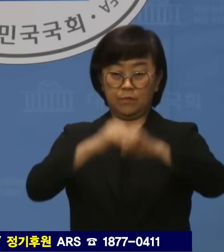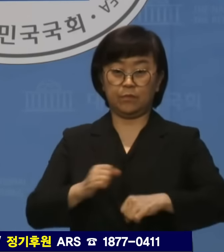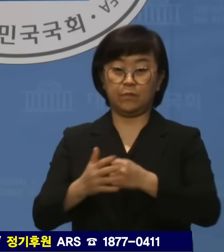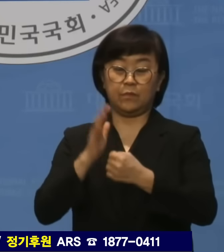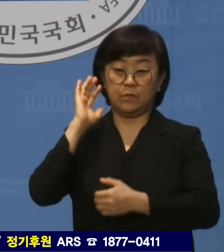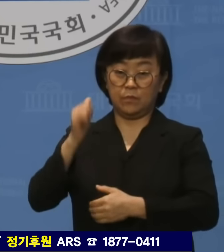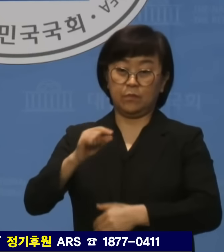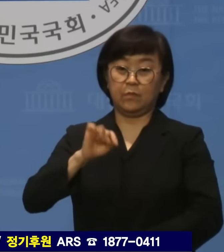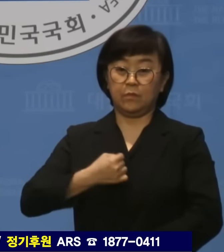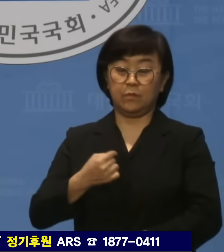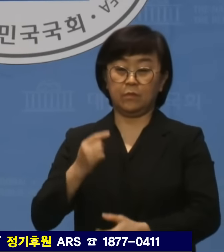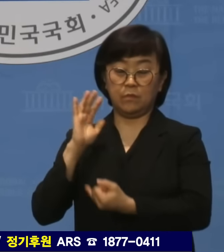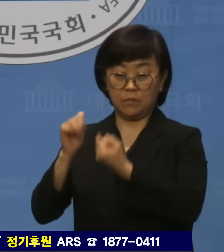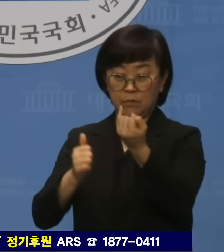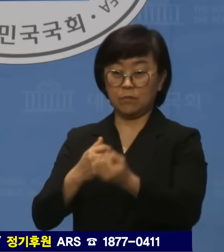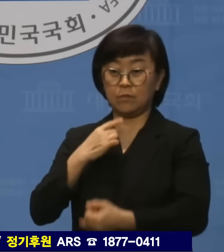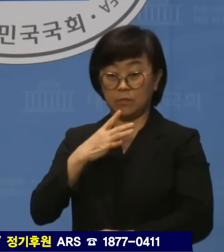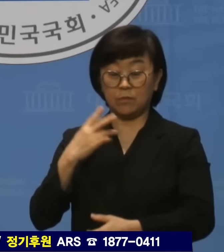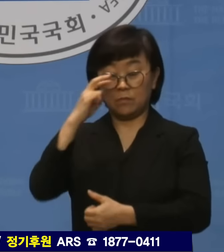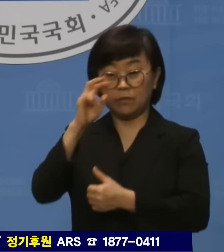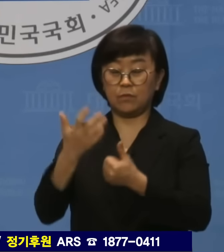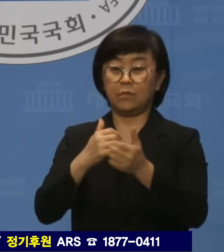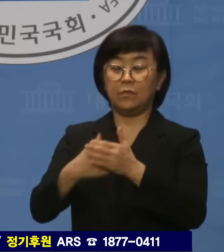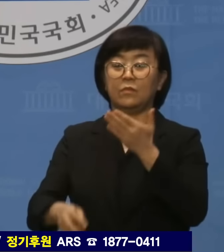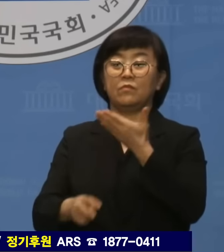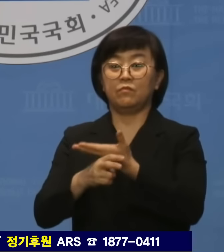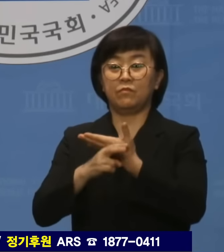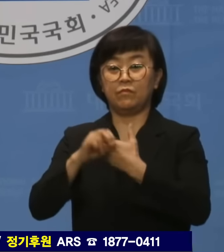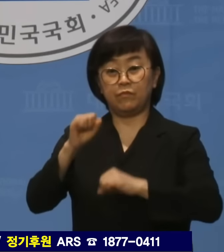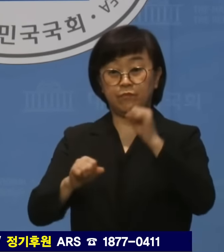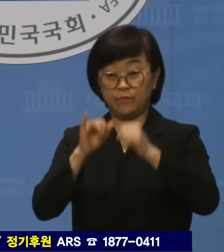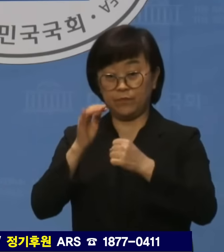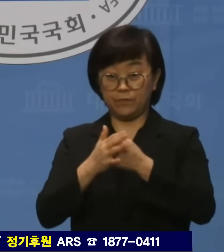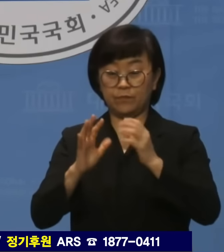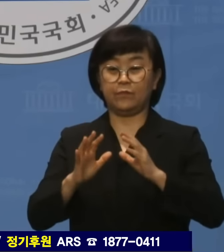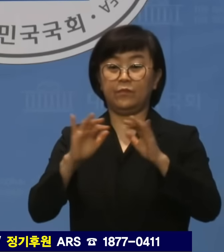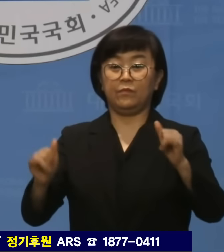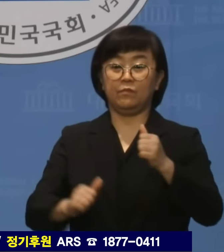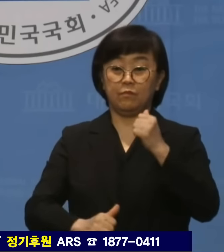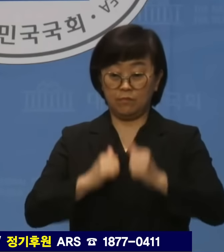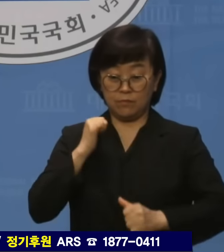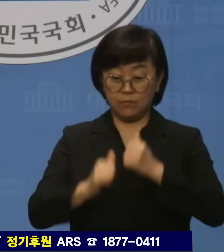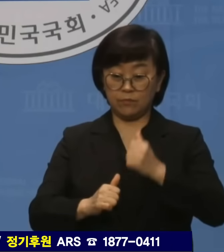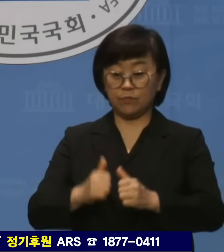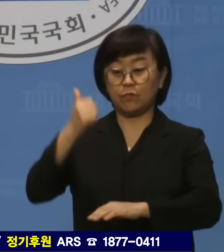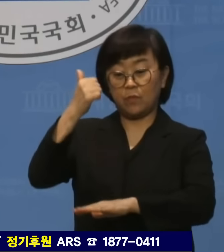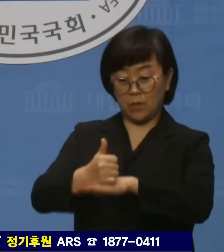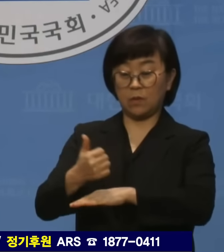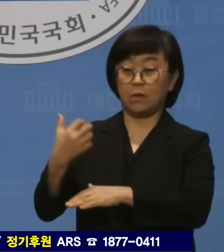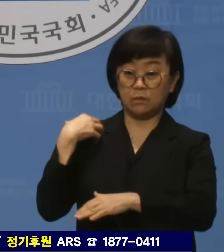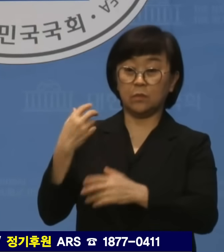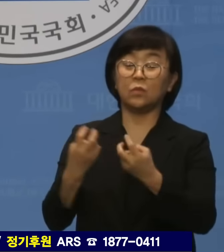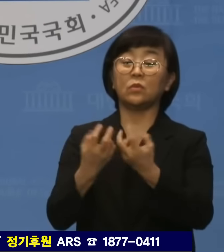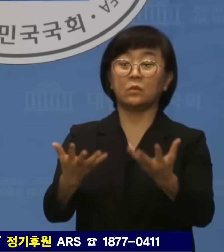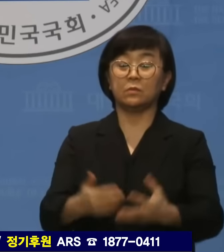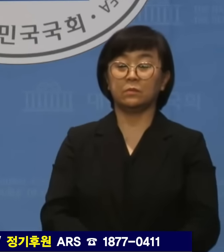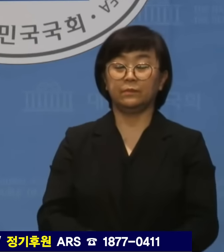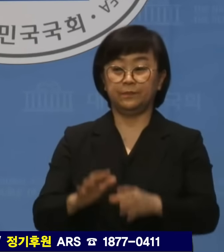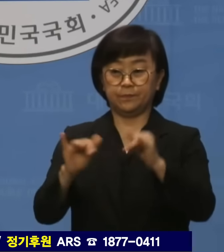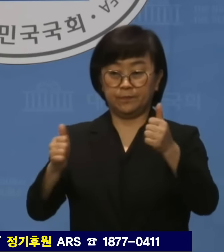대통령은 자신과 배우자를 지키려고 불법도 불사하고 있으니 국민의 분노를 어떻게 감당하려고 합니까